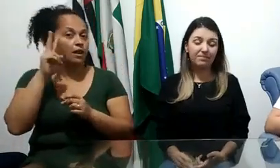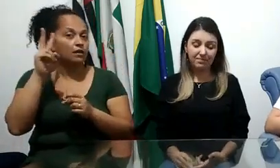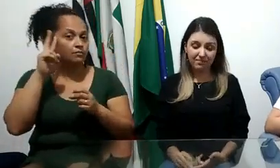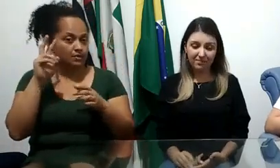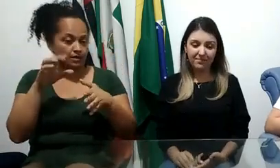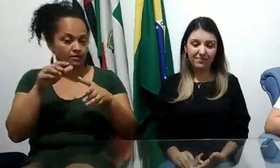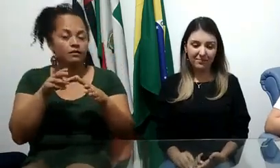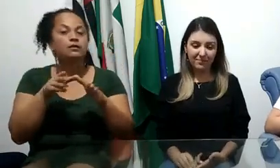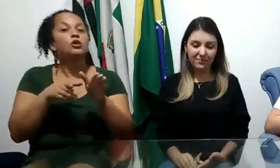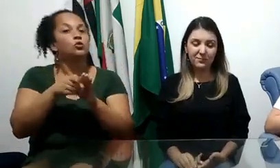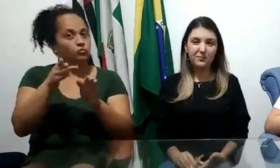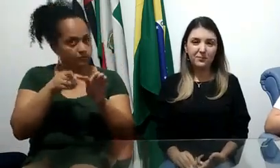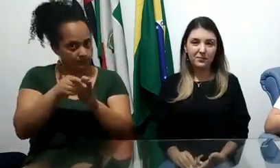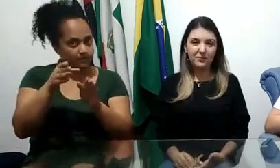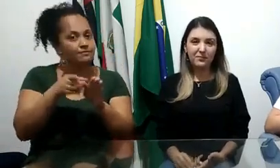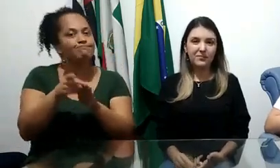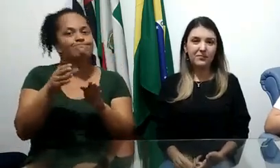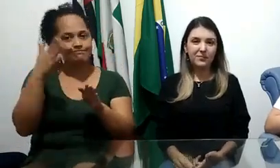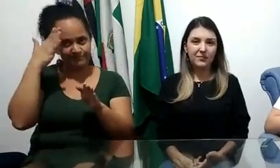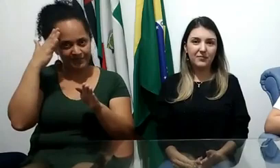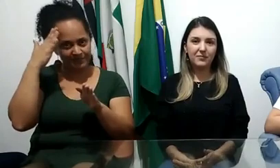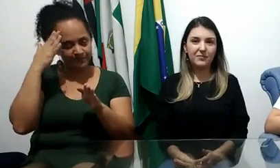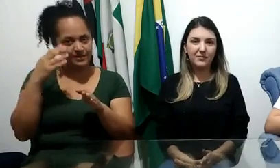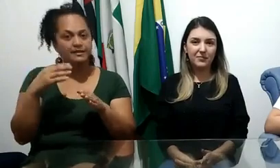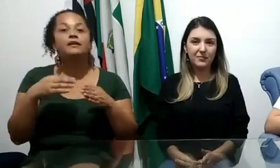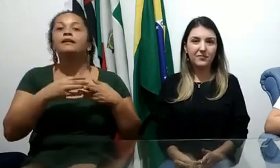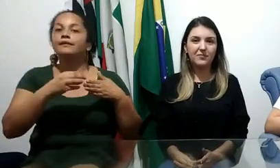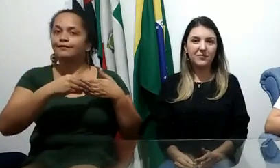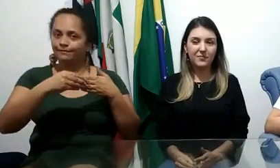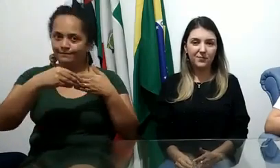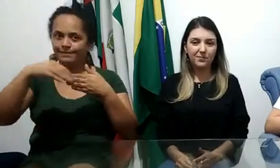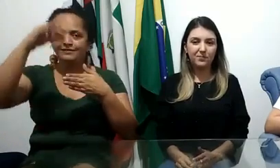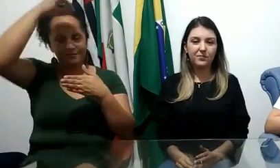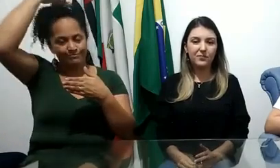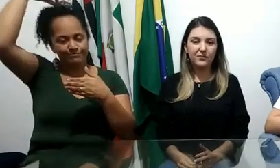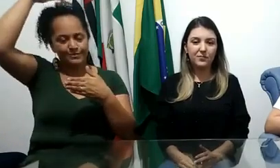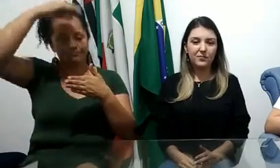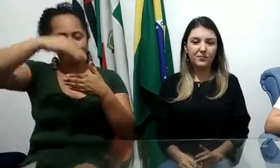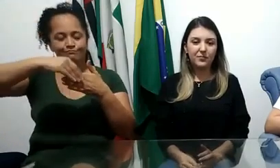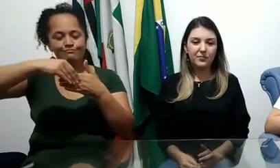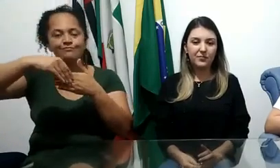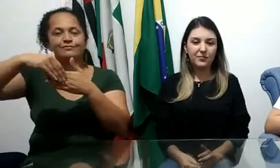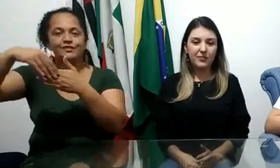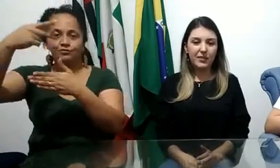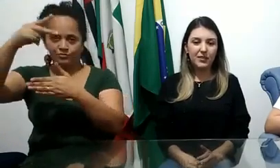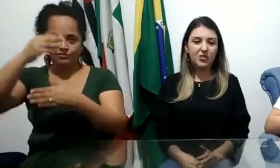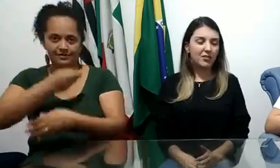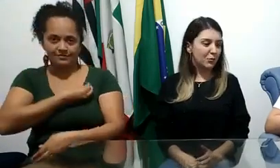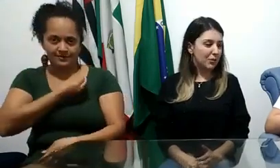conselhos, ouça conselhos, seja guiado pelo Espírito Santo,